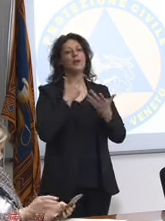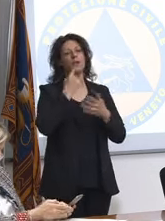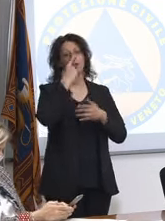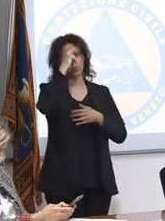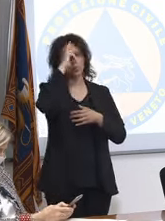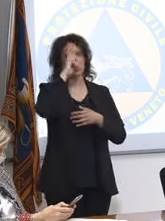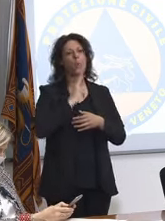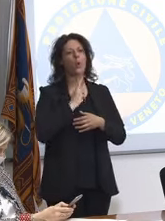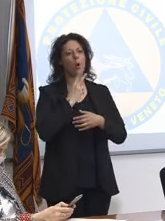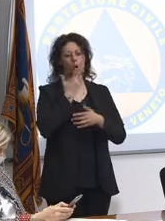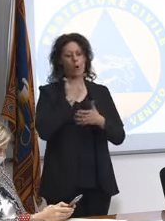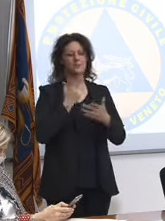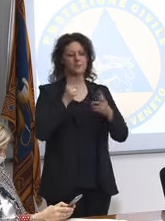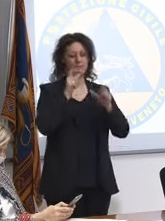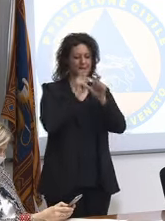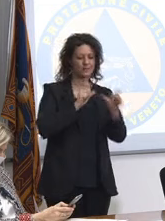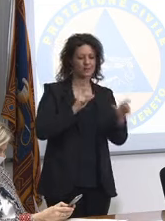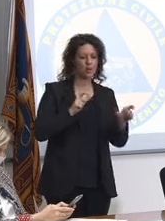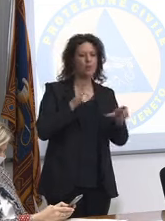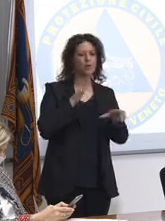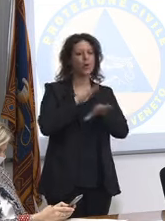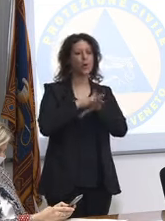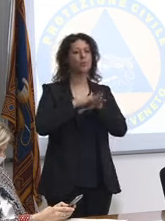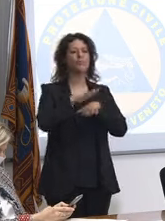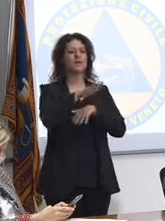o spazi.